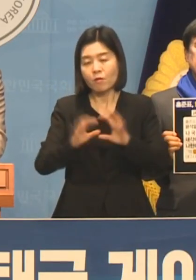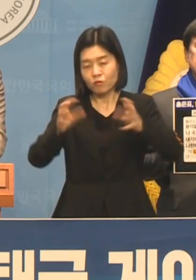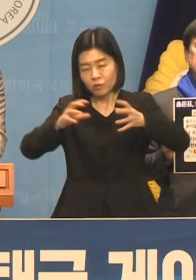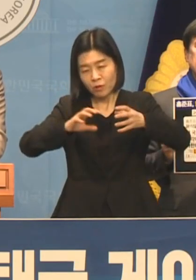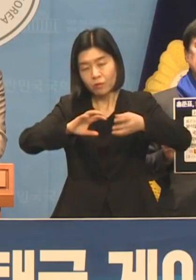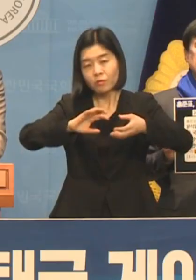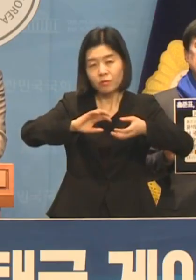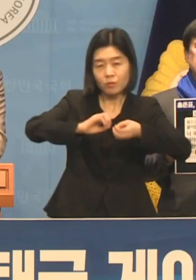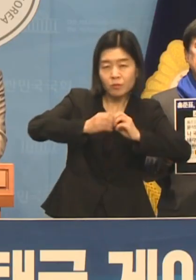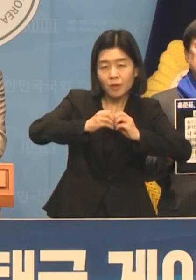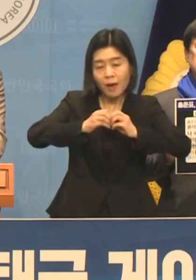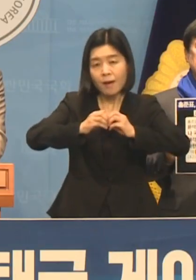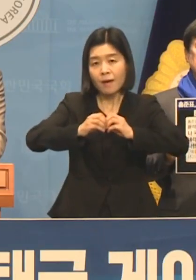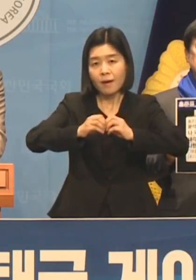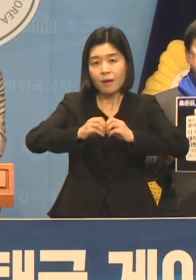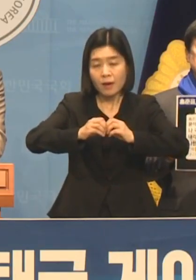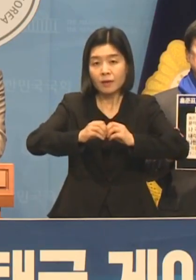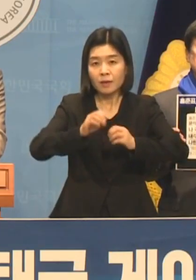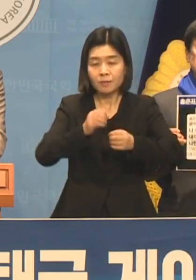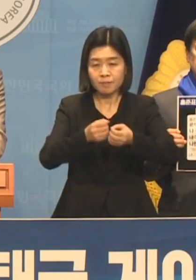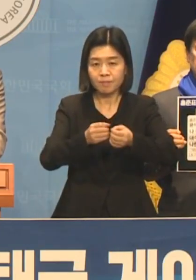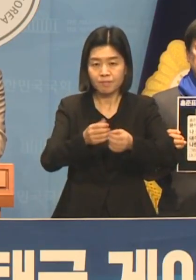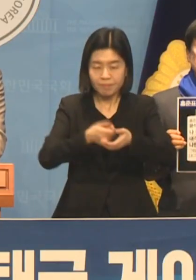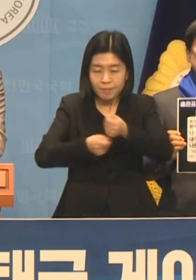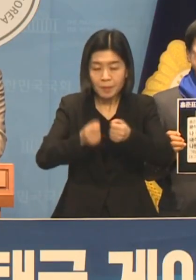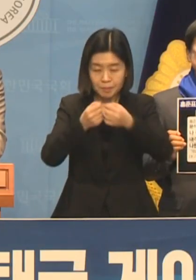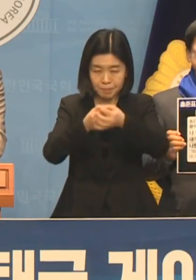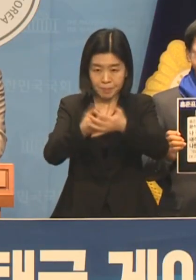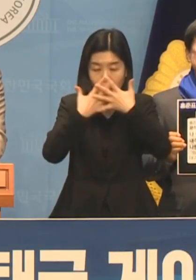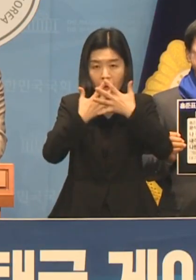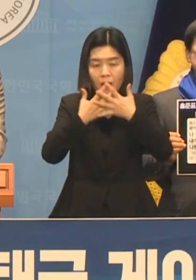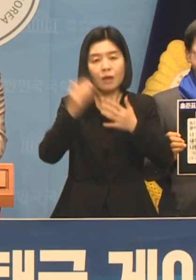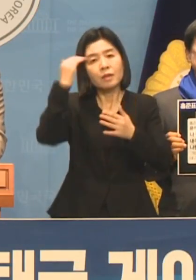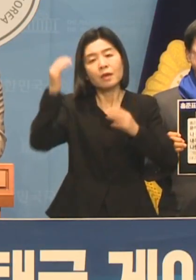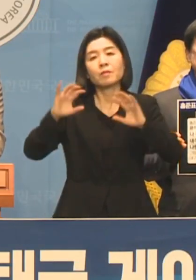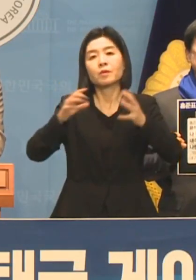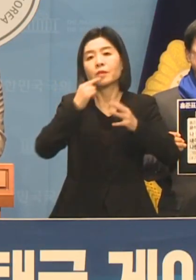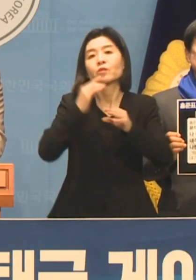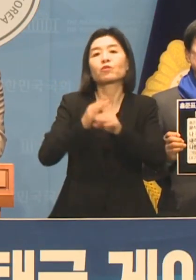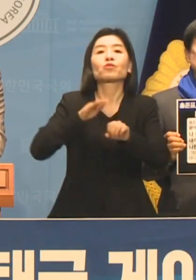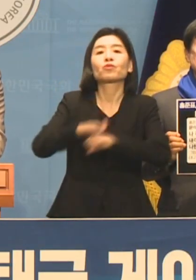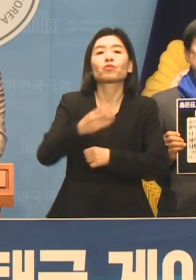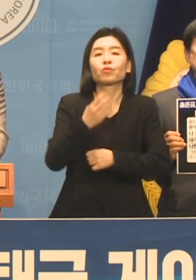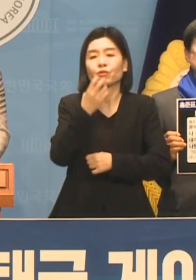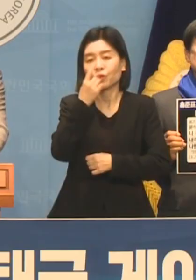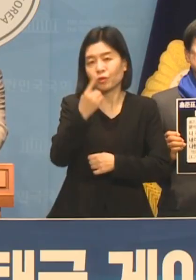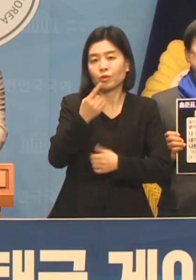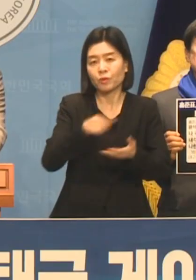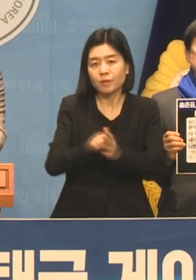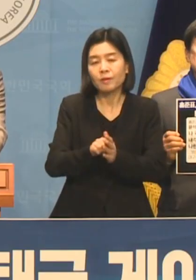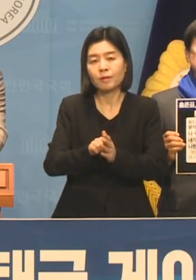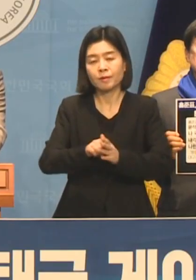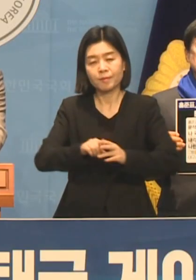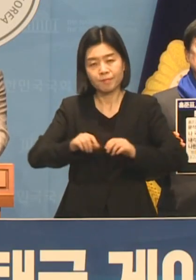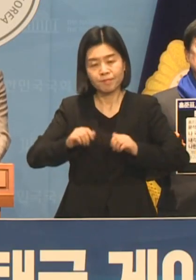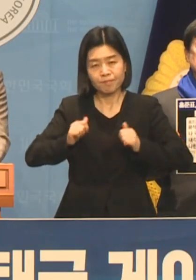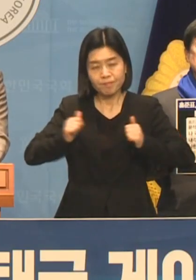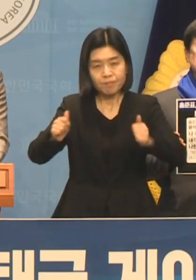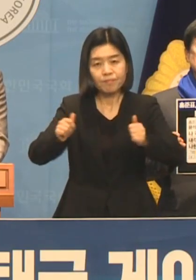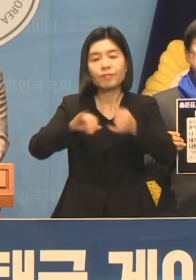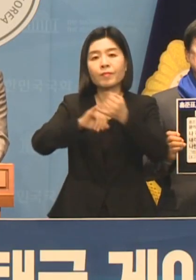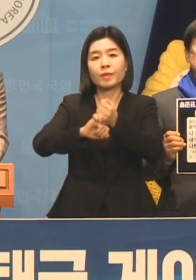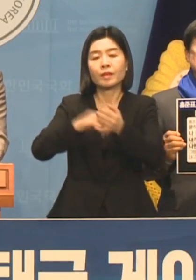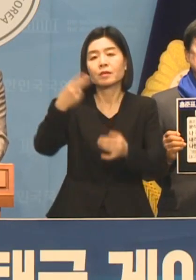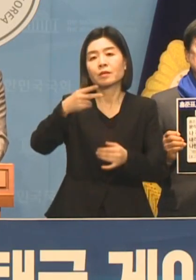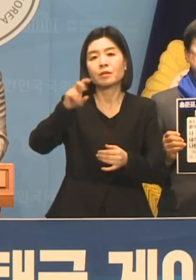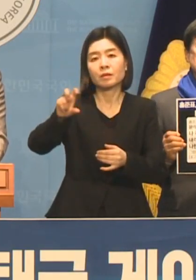실체를 명명백백히 밝히고 대한민국 민주주의를 지키는 일에 매진하겠습니다. 2025년 4월